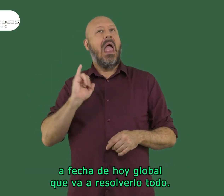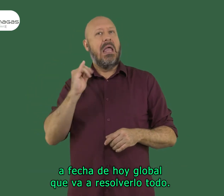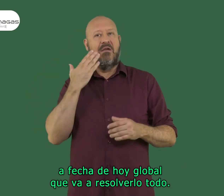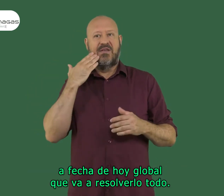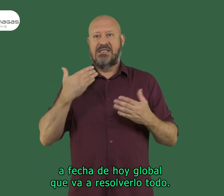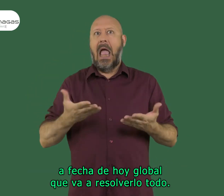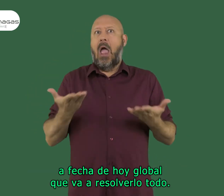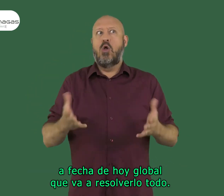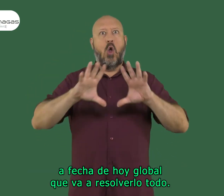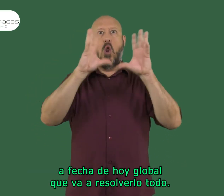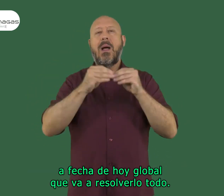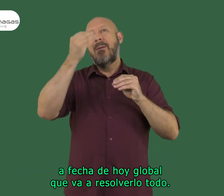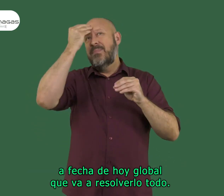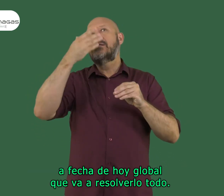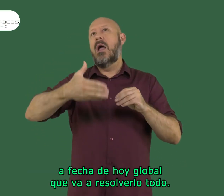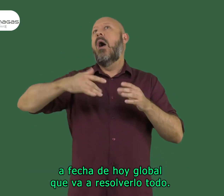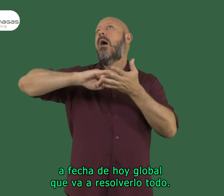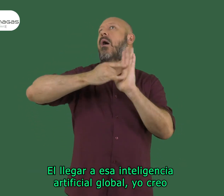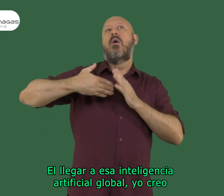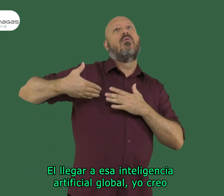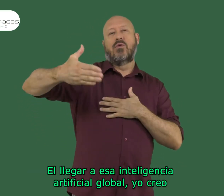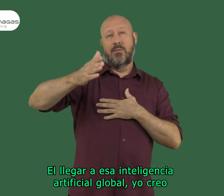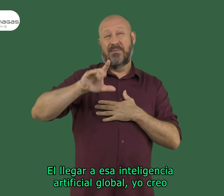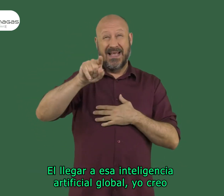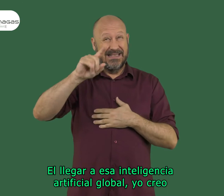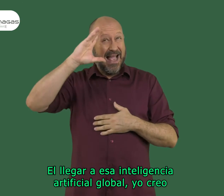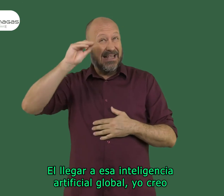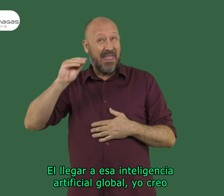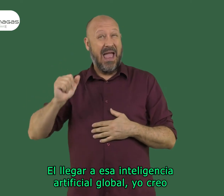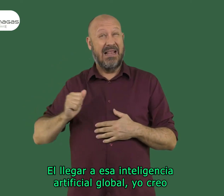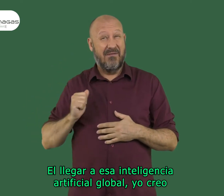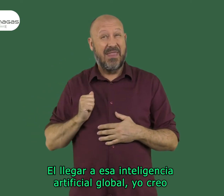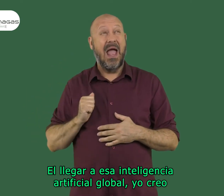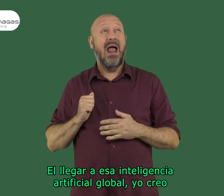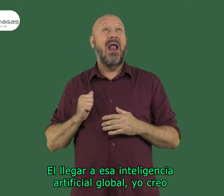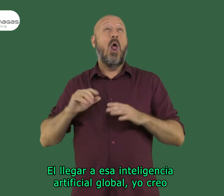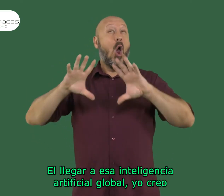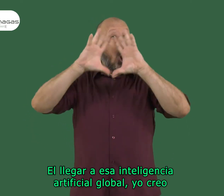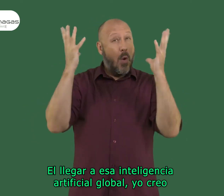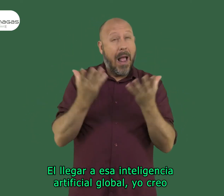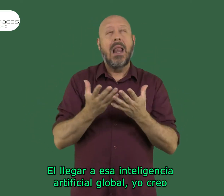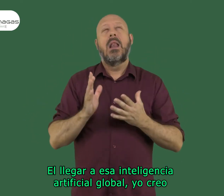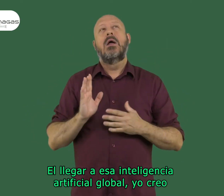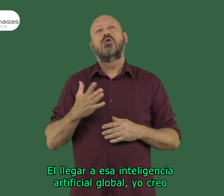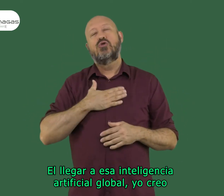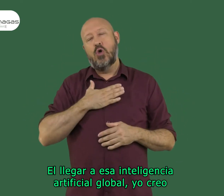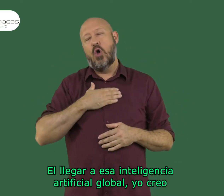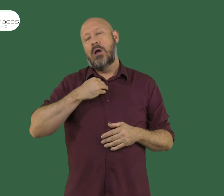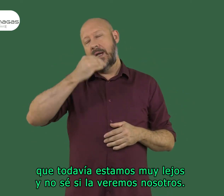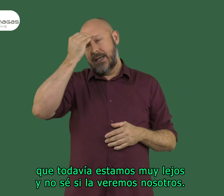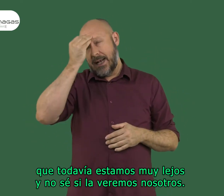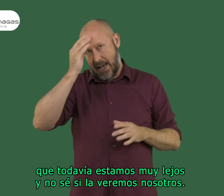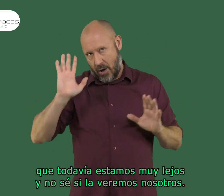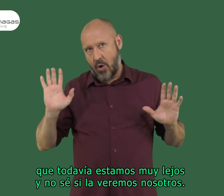fecha de hoy global que va a resolverlo todo. El llegar a esa inteligencia artificial global, yo